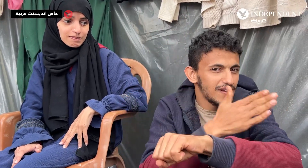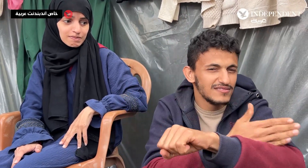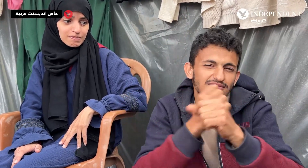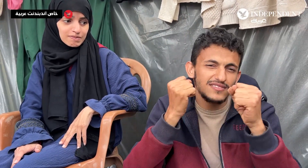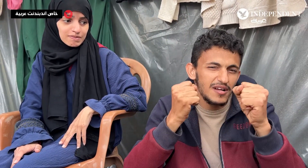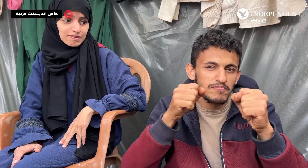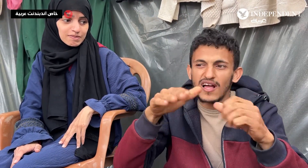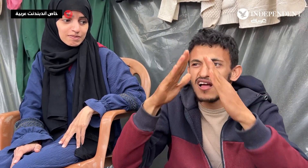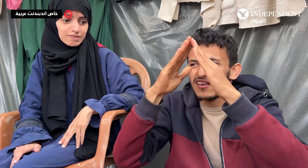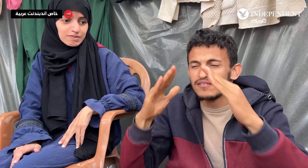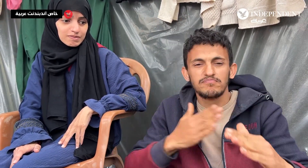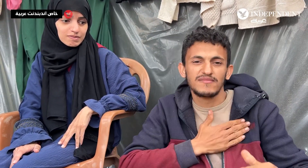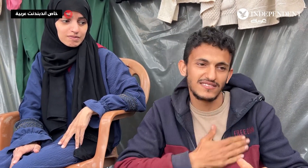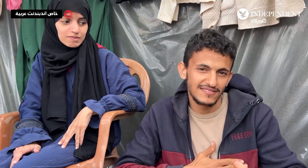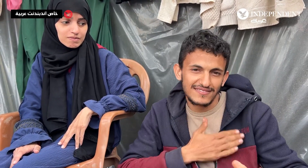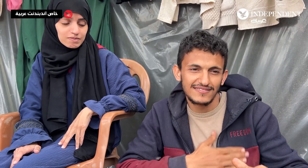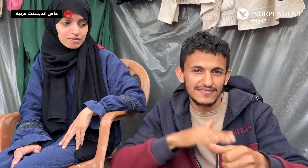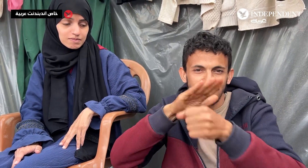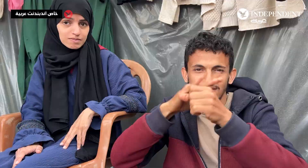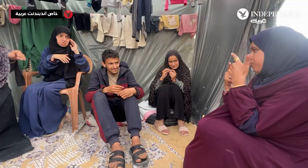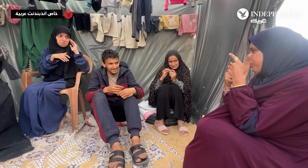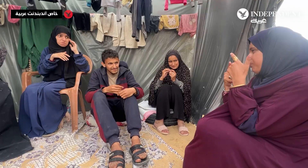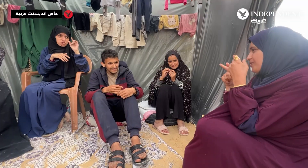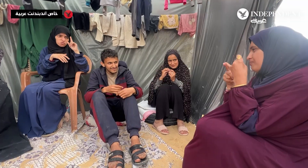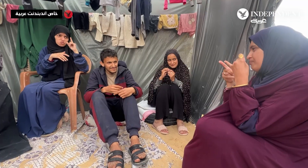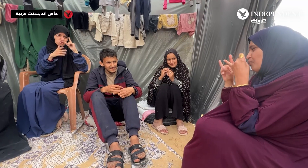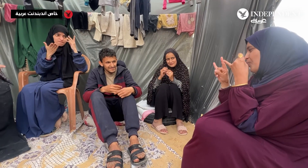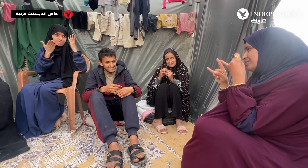ايش اتصالات؟ ايش اسمه؟